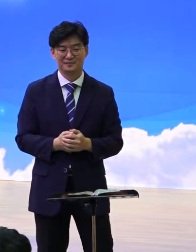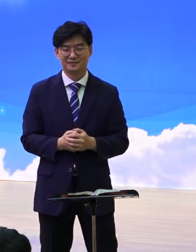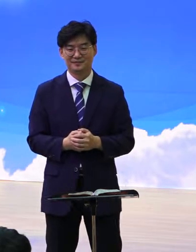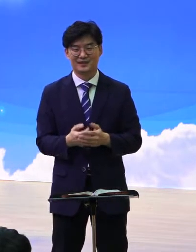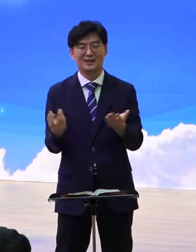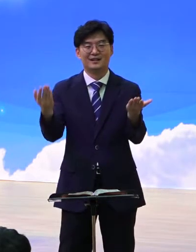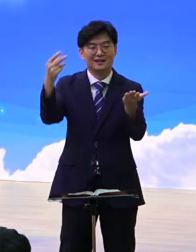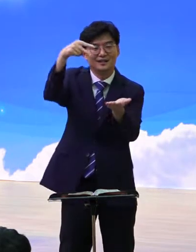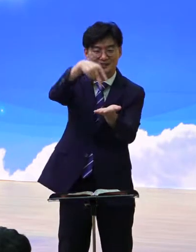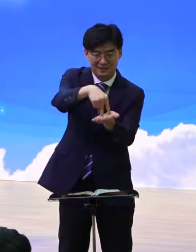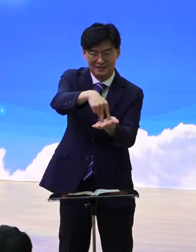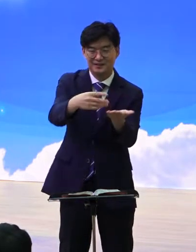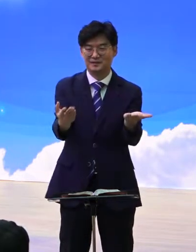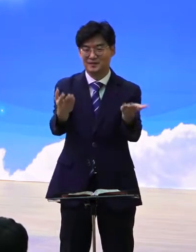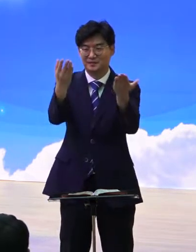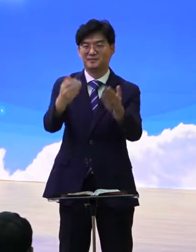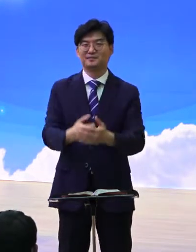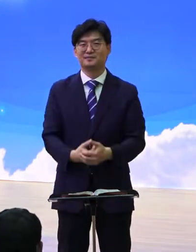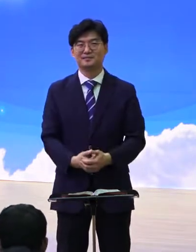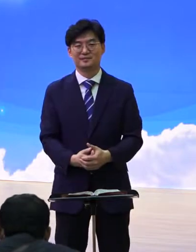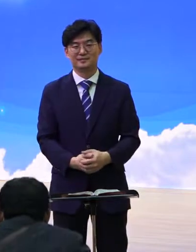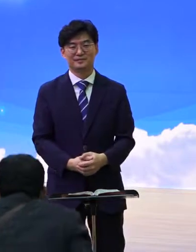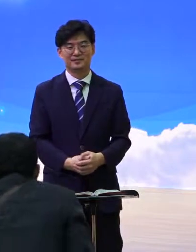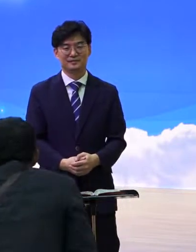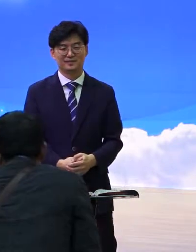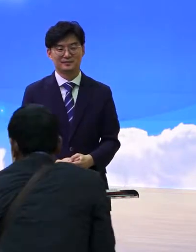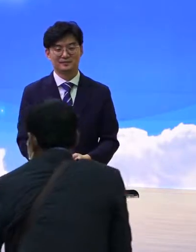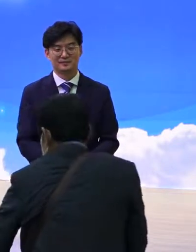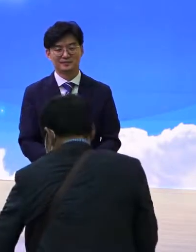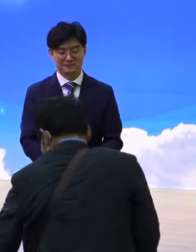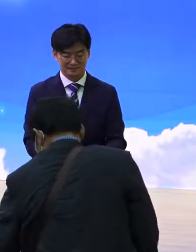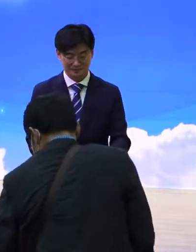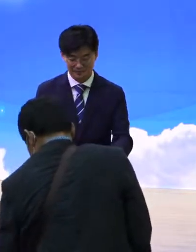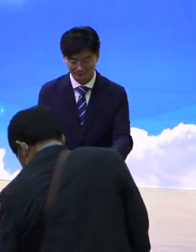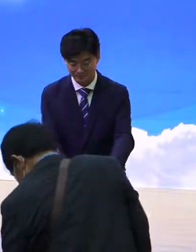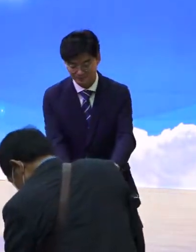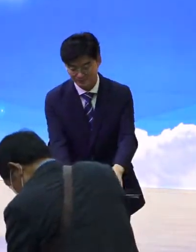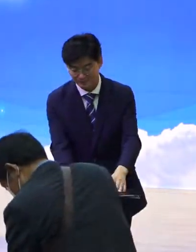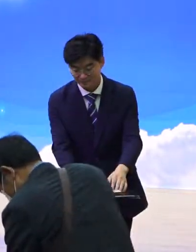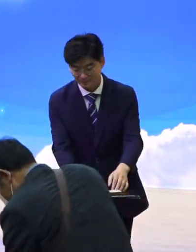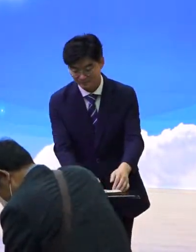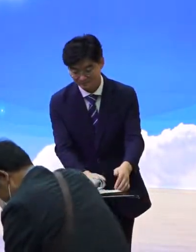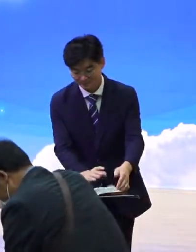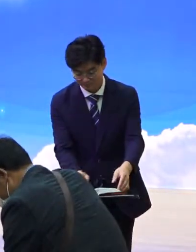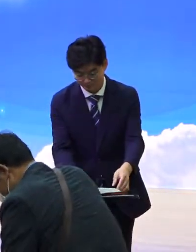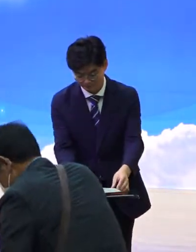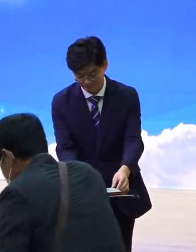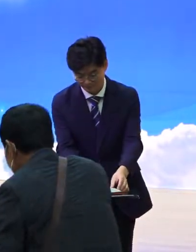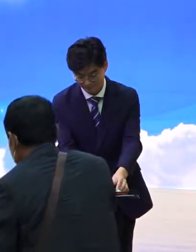다 같이 일어나셔서 우리 함께 결단 찬송을 부르면서 봉헌하겠습니다.